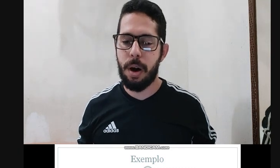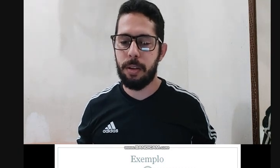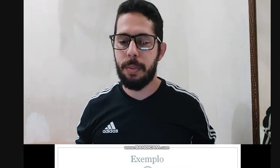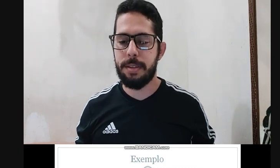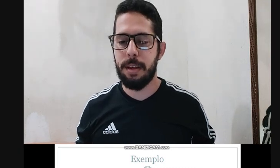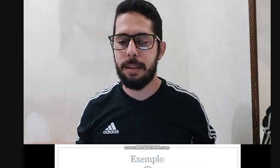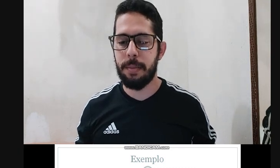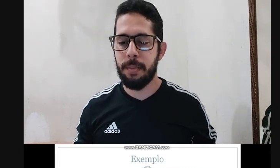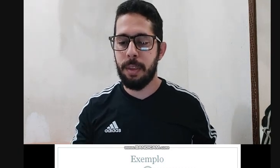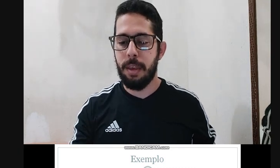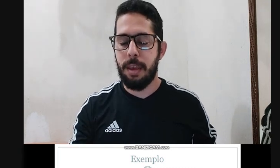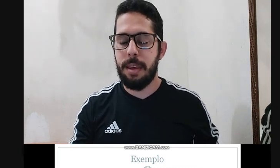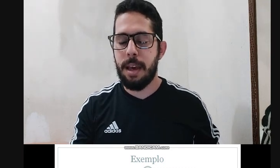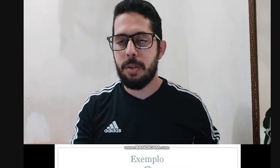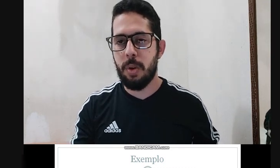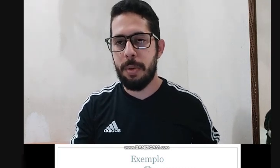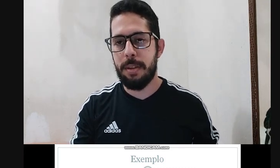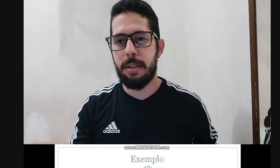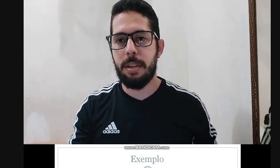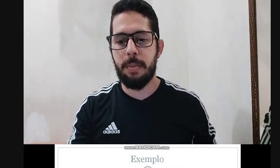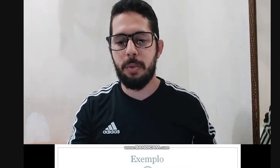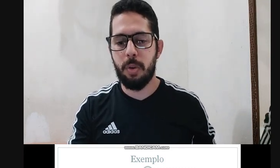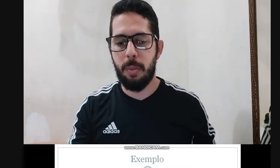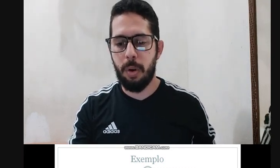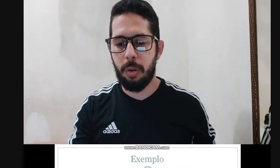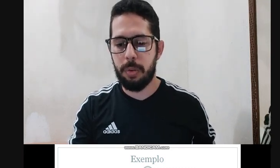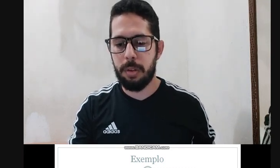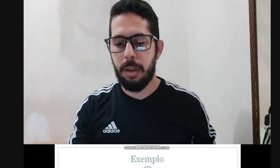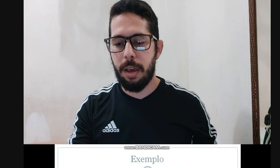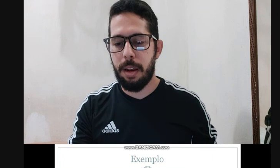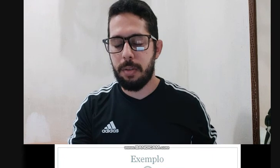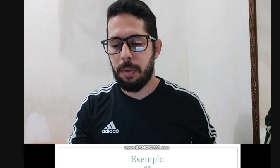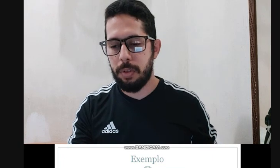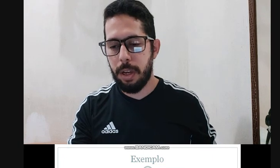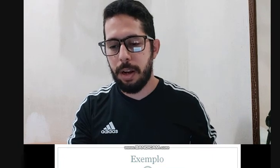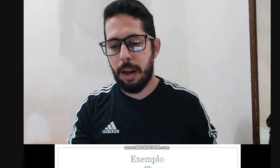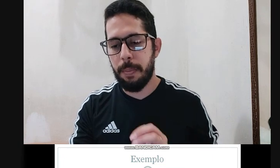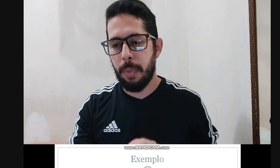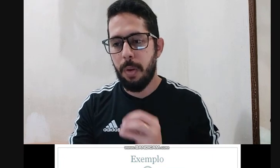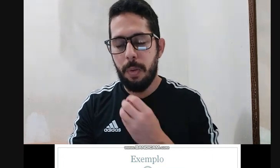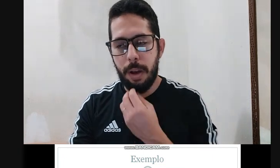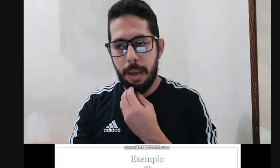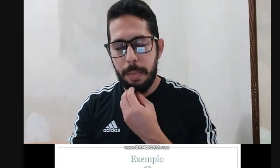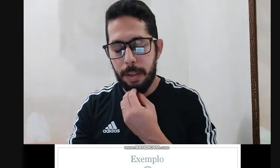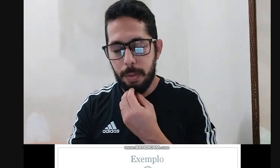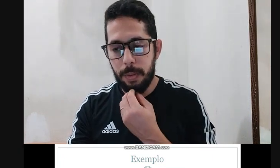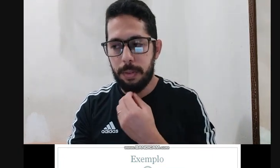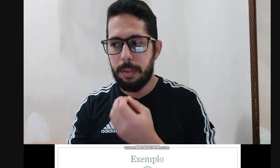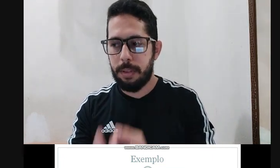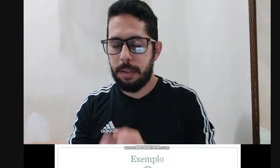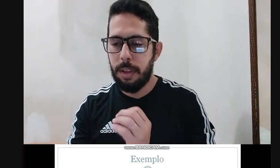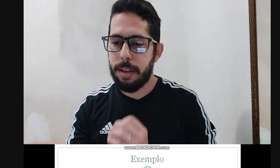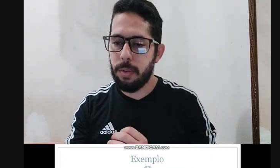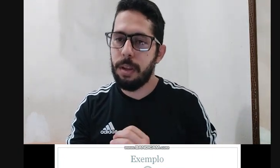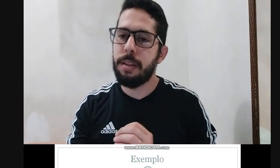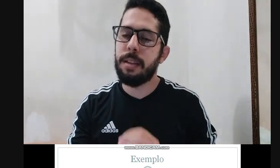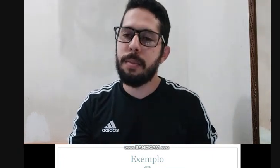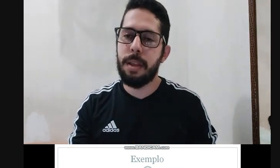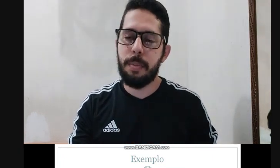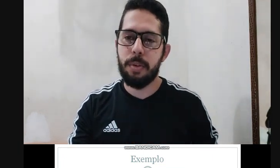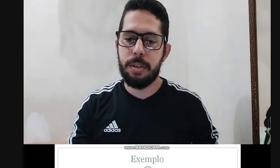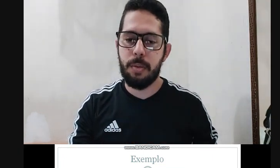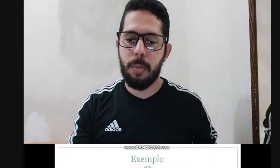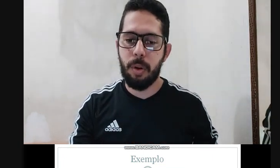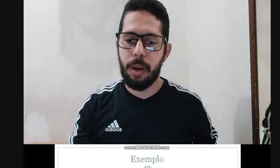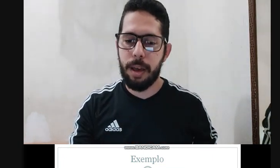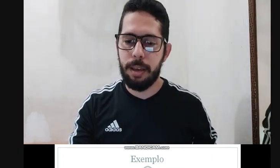somar o 4 mais 7. E a soma desses termos homólogos, elas vão gerar o elemento resultante também